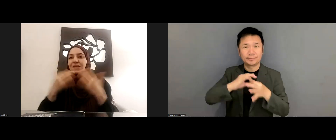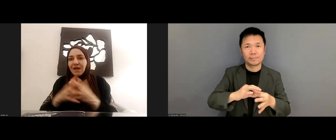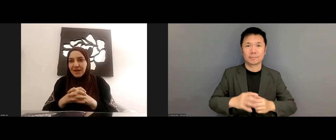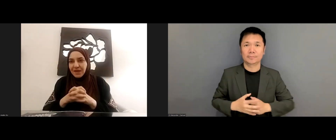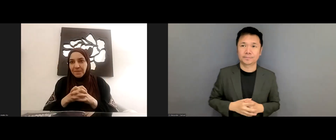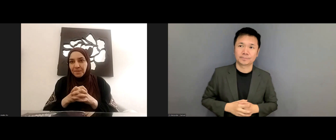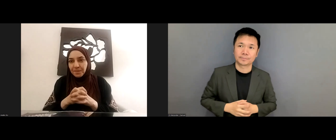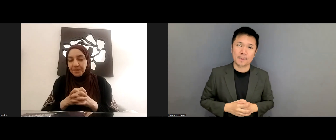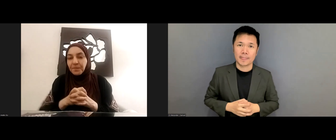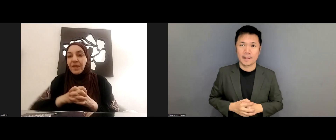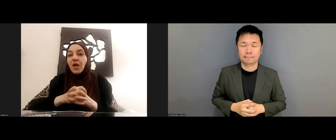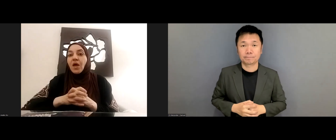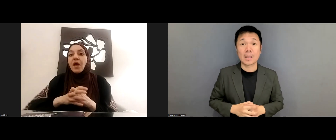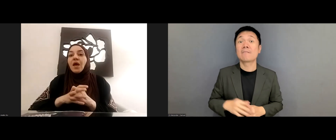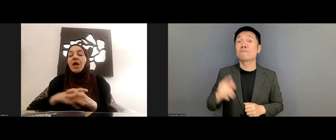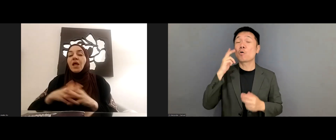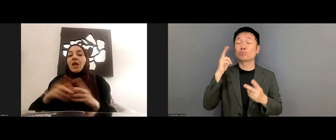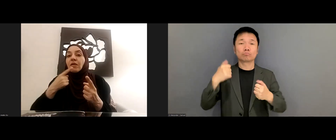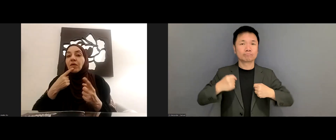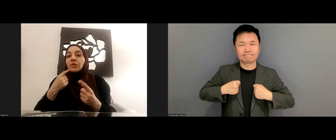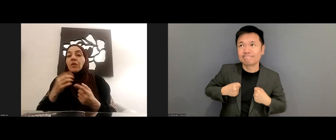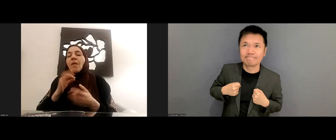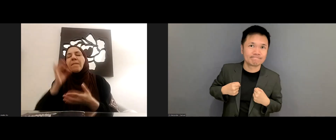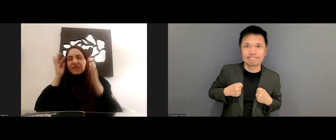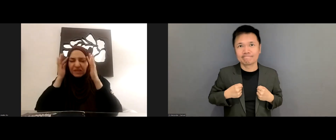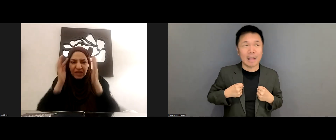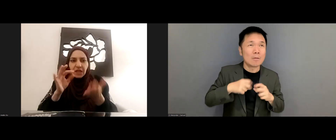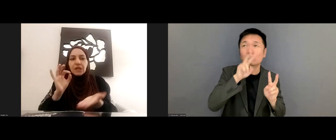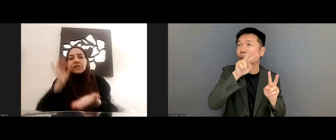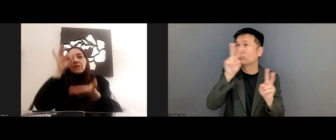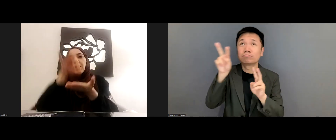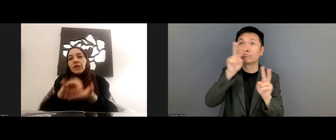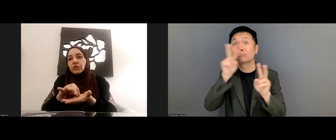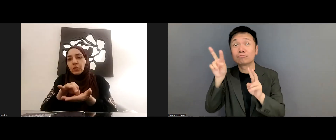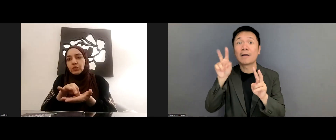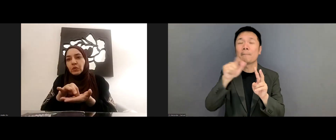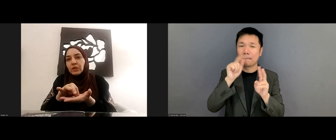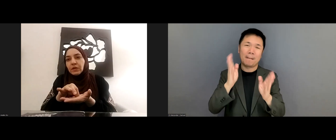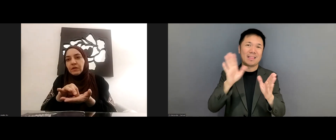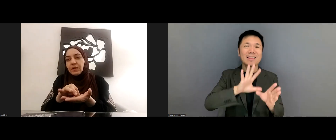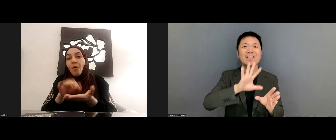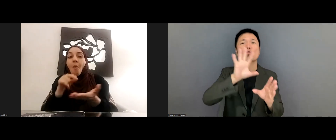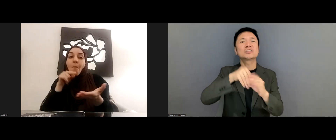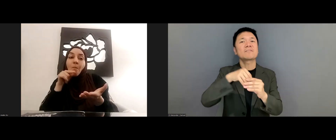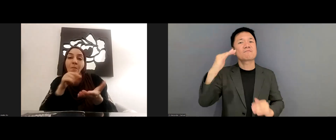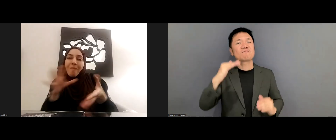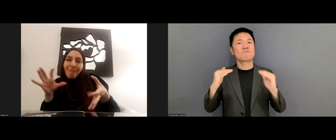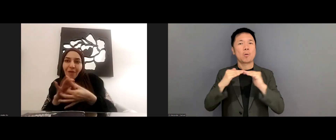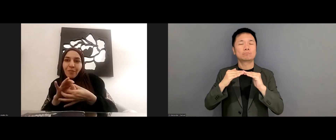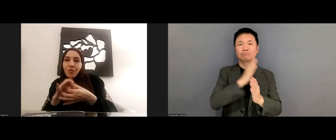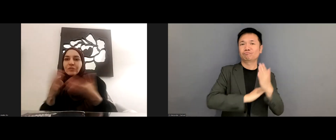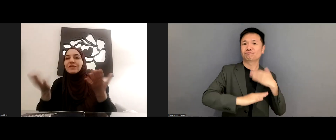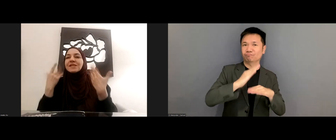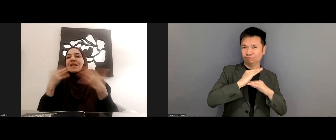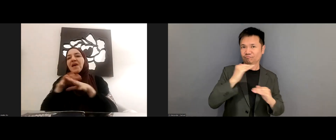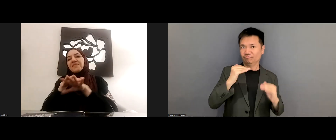قبل طرح inclusive أي موضوع عن موضوع tourism, إمكانية and الوصول. إمكانية also الوصول بموضوع the good السياحة الدامجة تم representation نقاشه of OPDs and بنقاش طويل